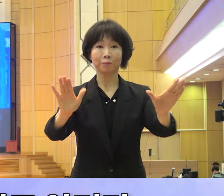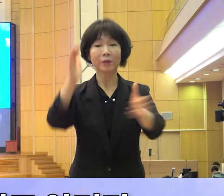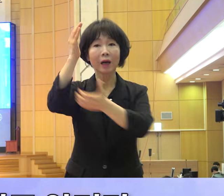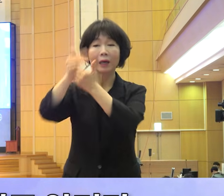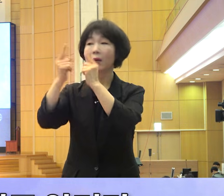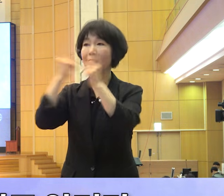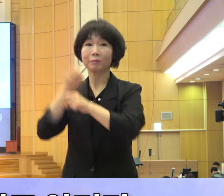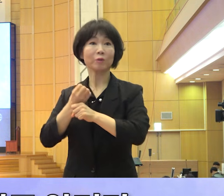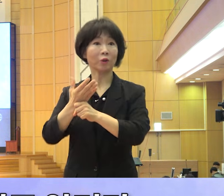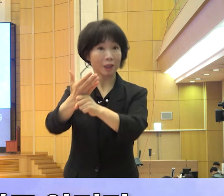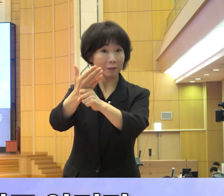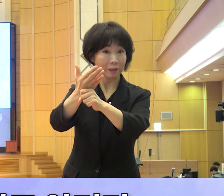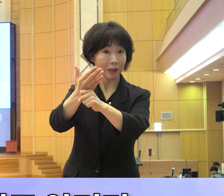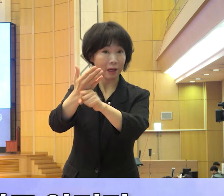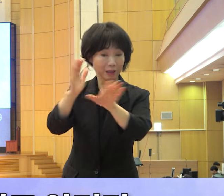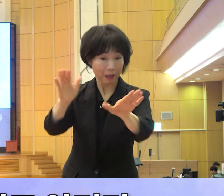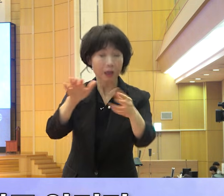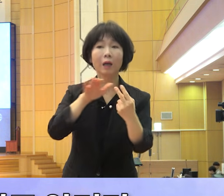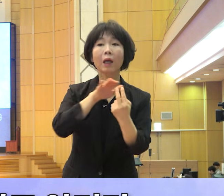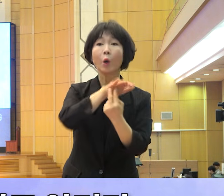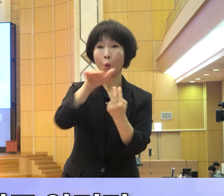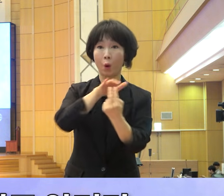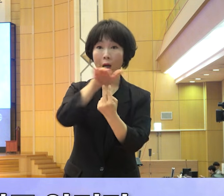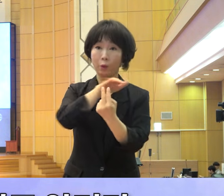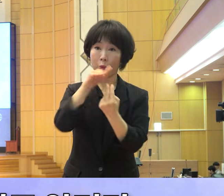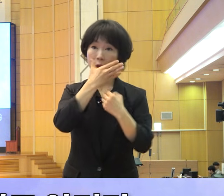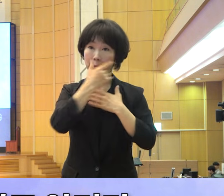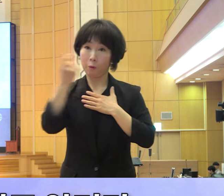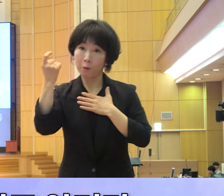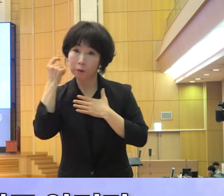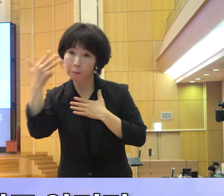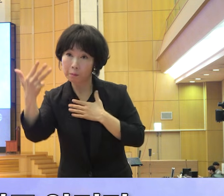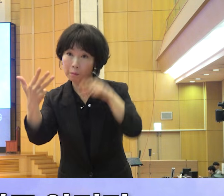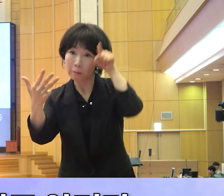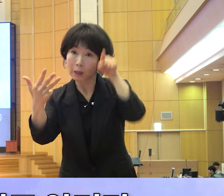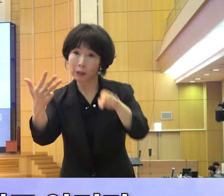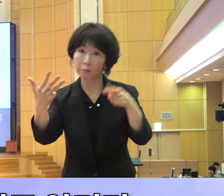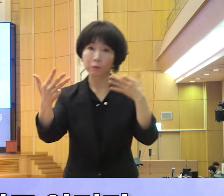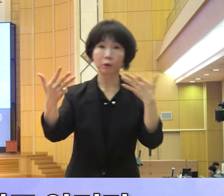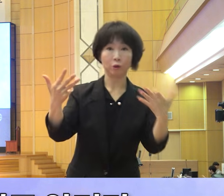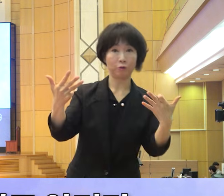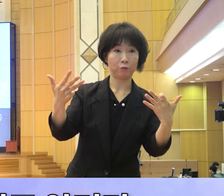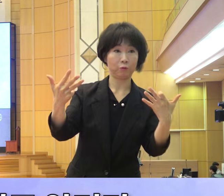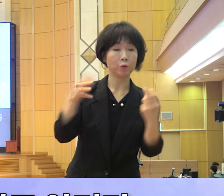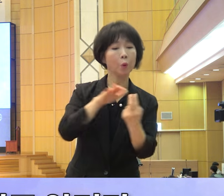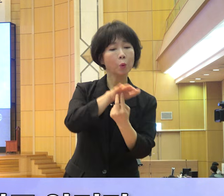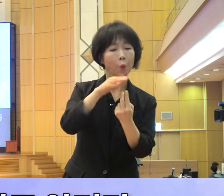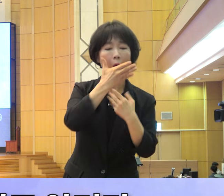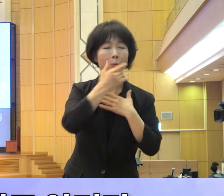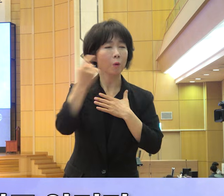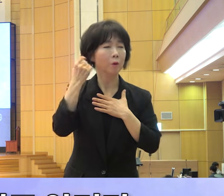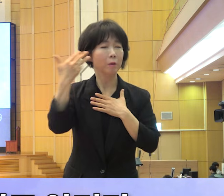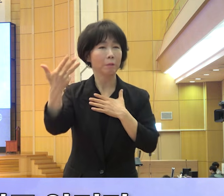하나님 말씀은 요한복음 8장 19절